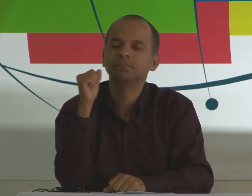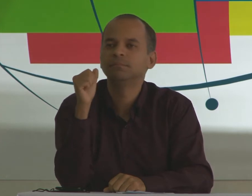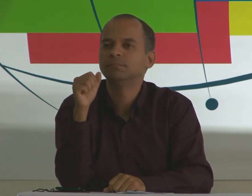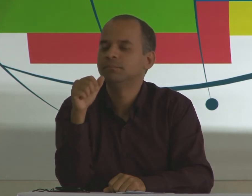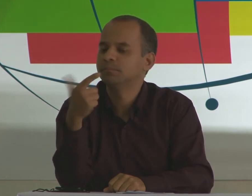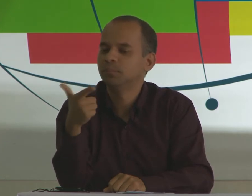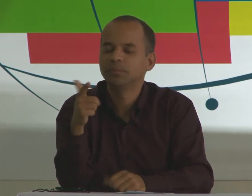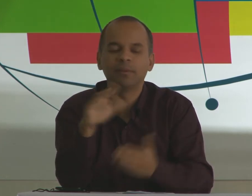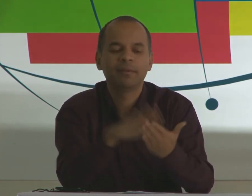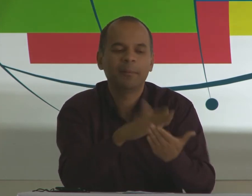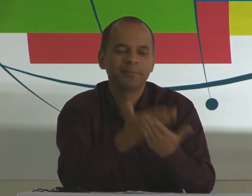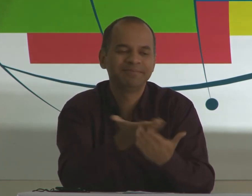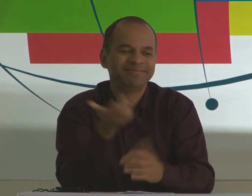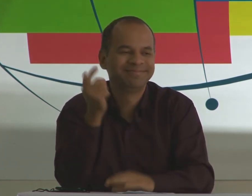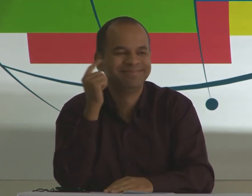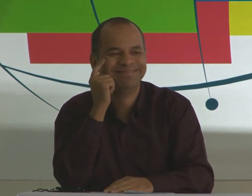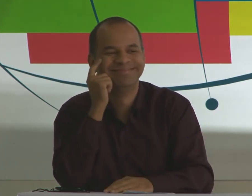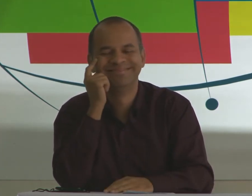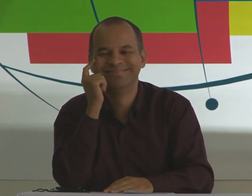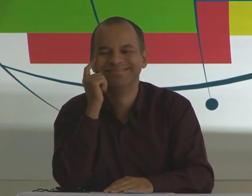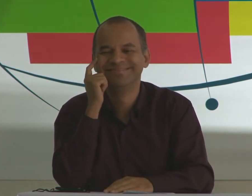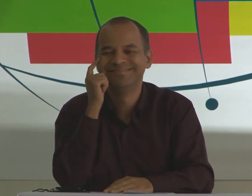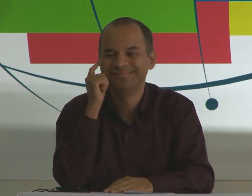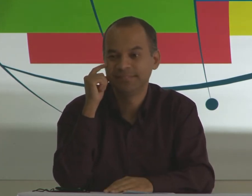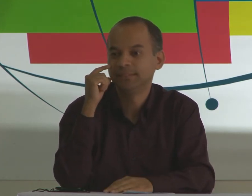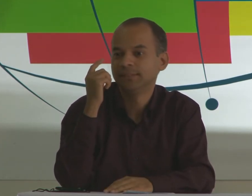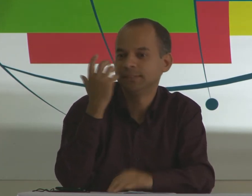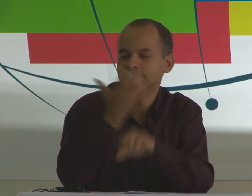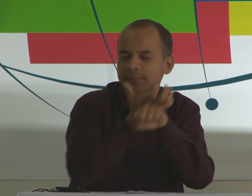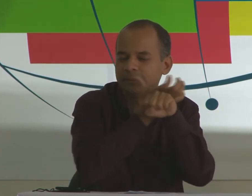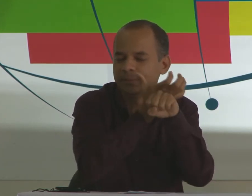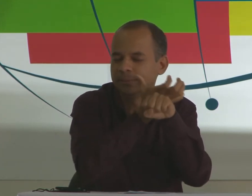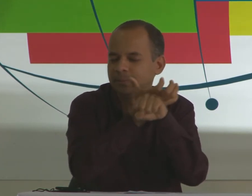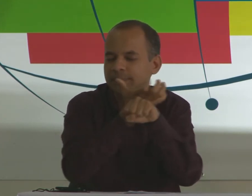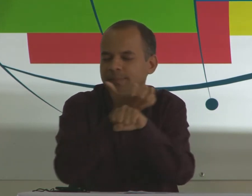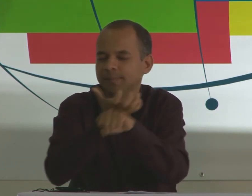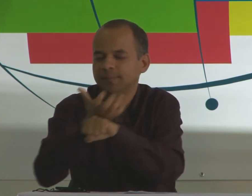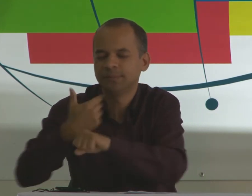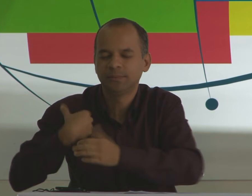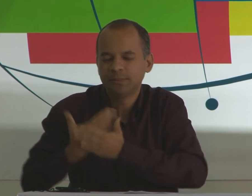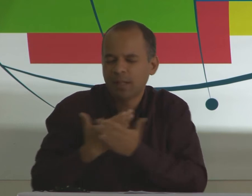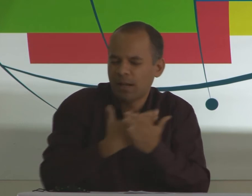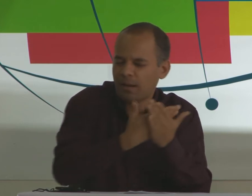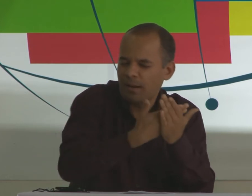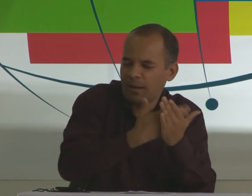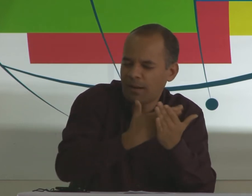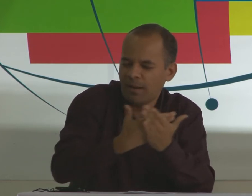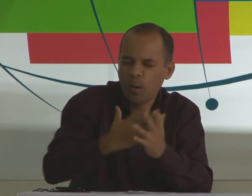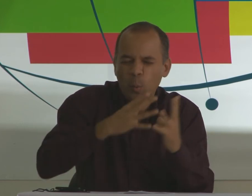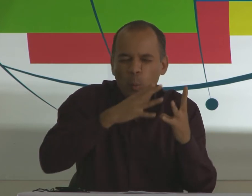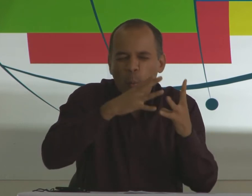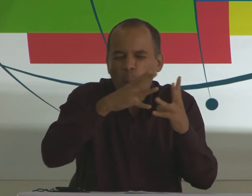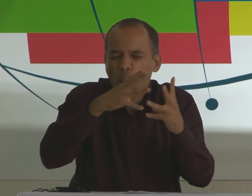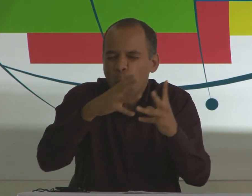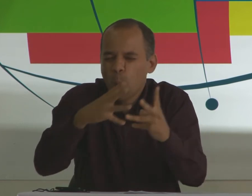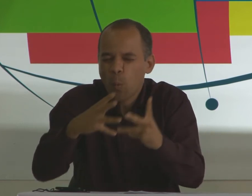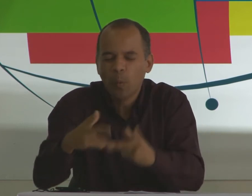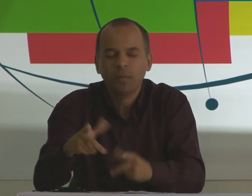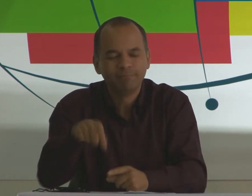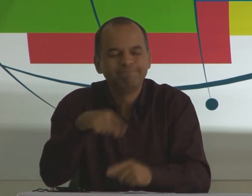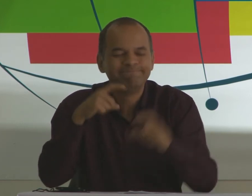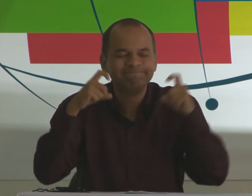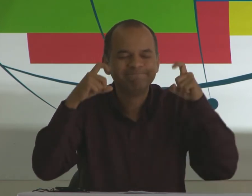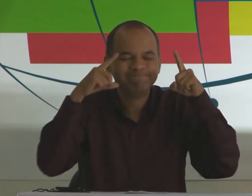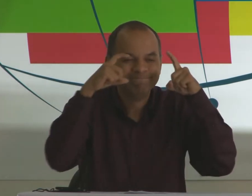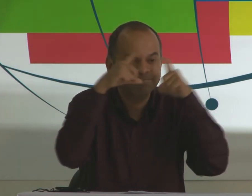vestibular. E o vestibular, normalmente, não tinha teste para mim, não tinha acessibilidade. E era difícil para mim